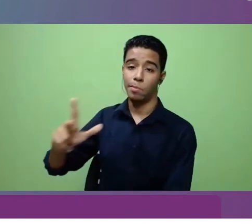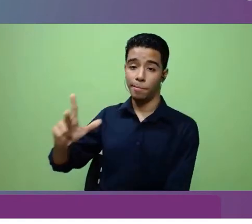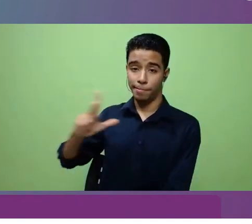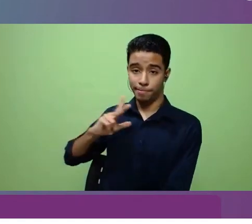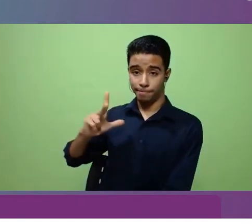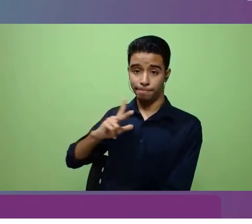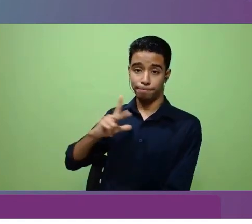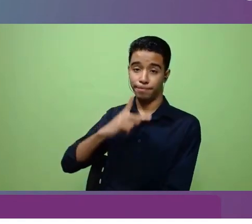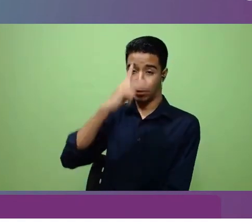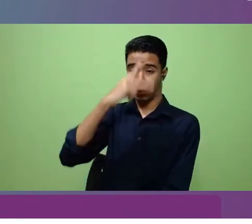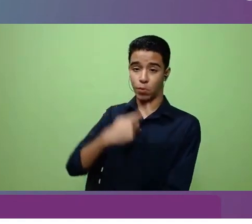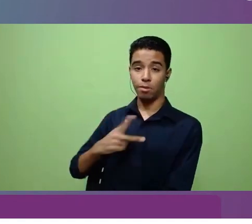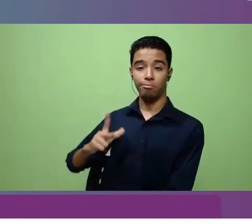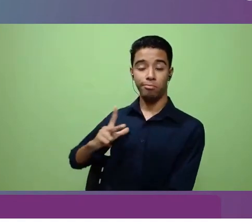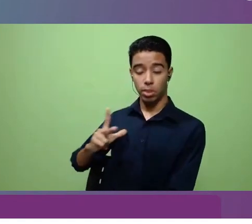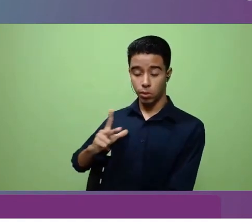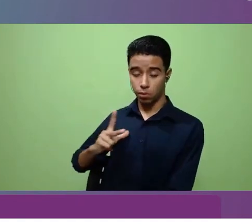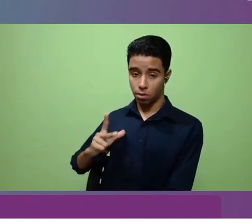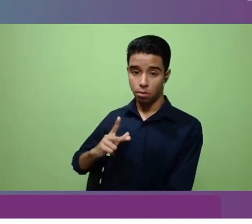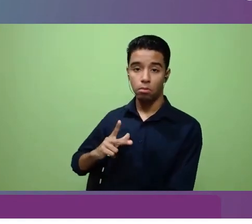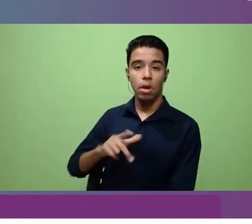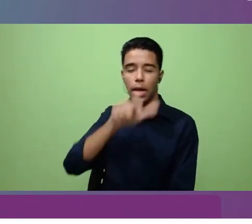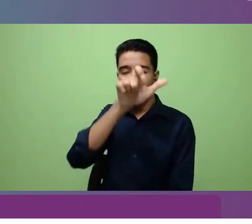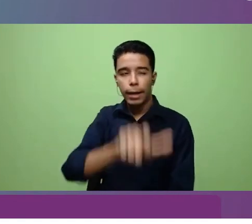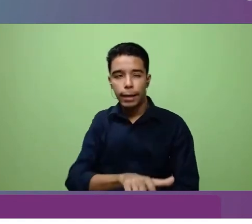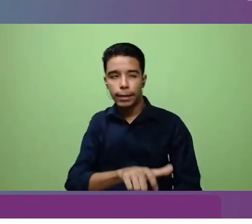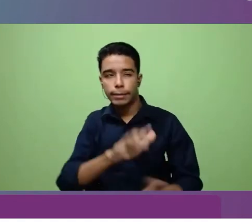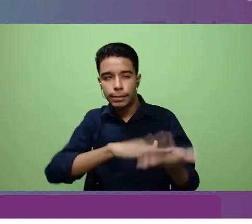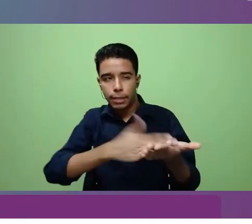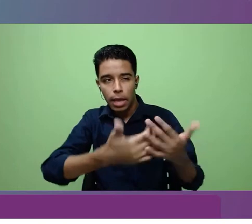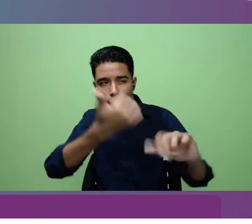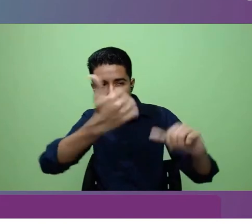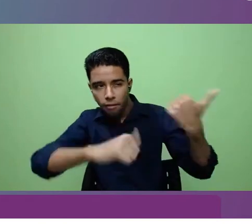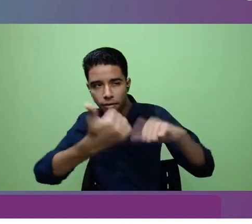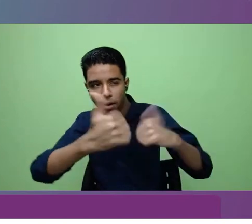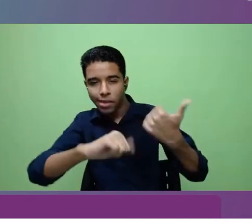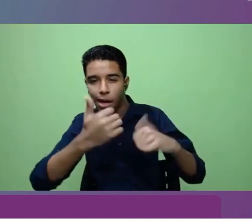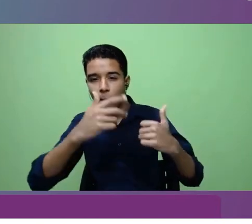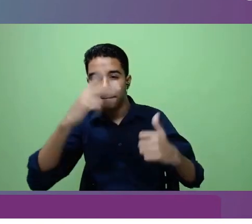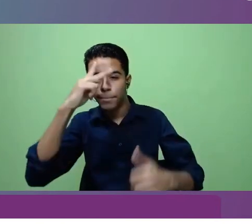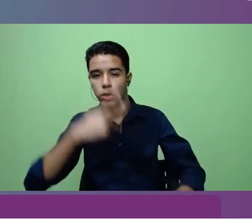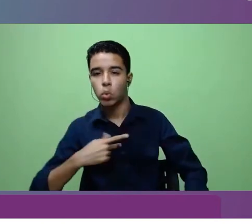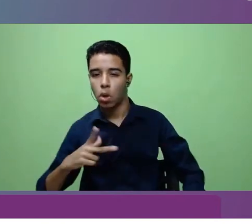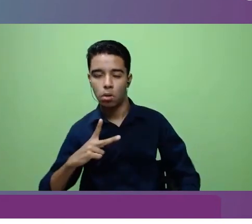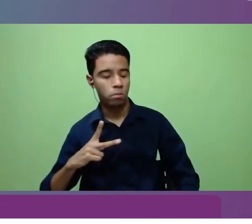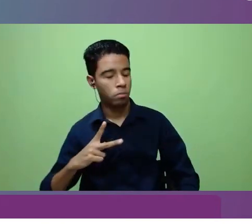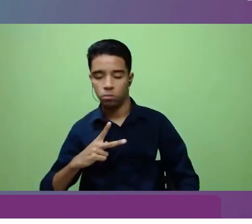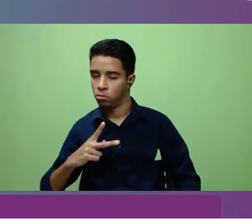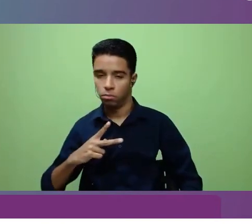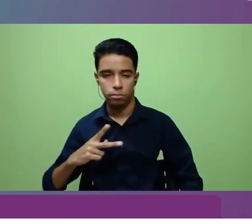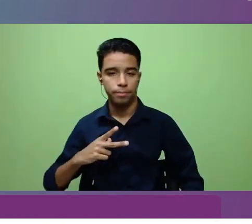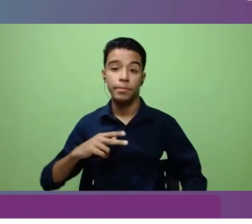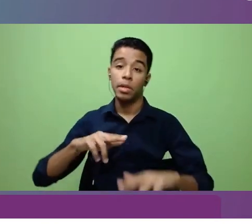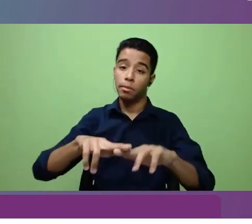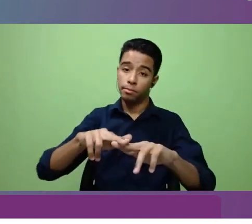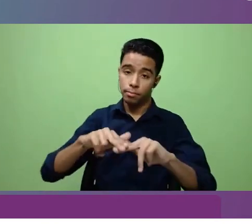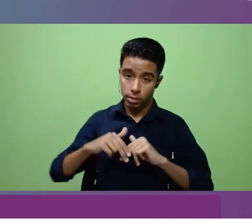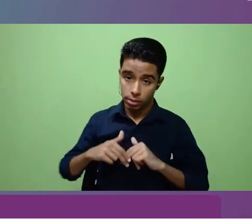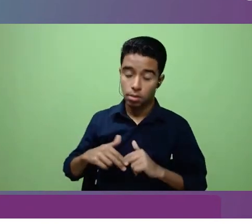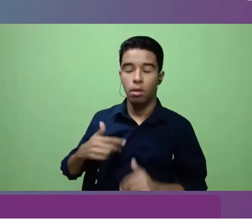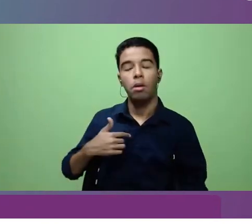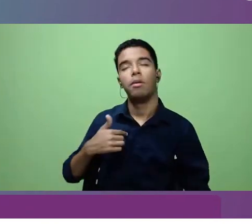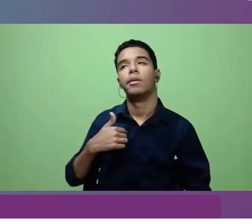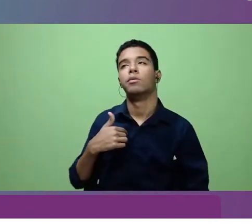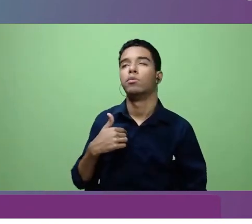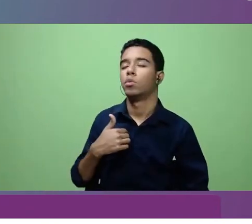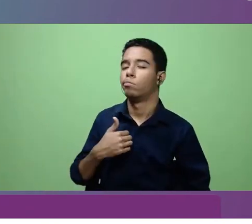de intérpretes. Esse é o ponto 3. Nesse sentido, o que eu sempre procuro evidenciar? Eu